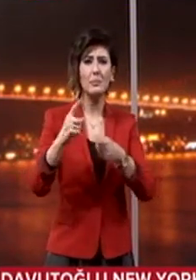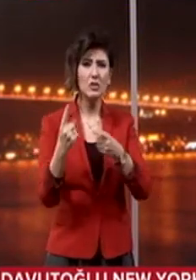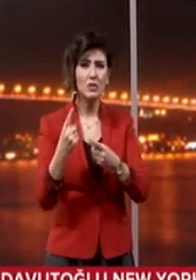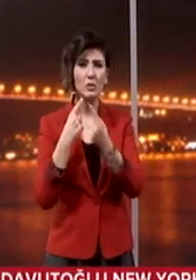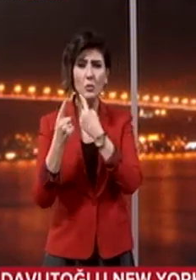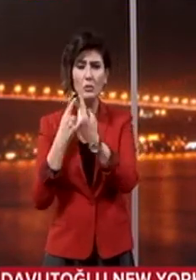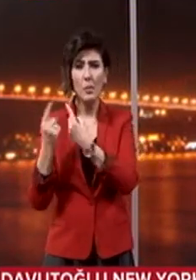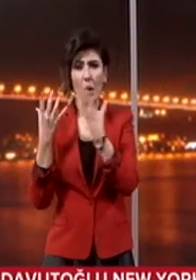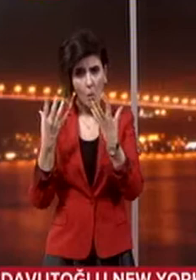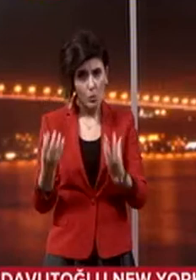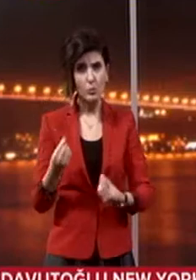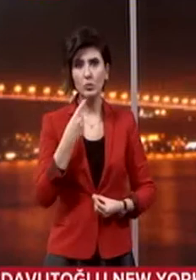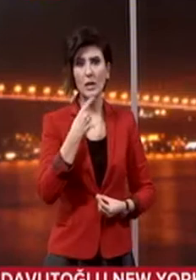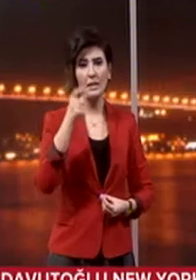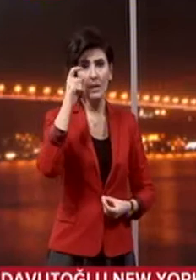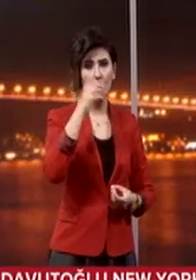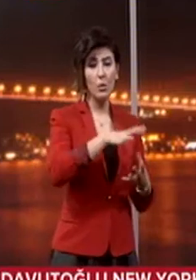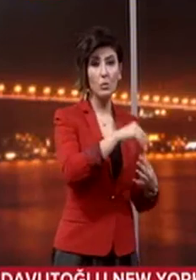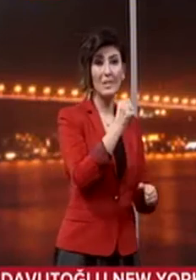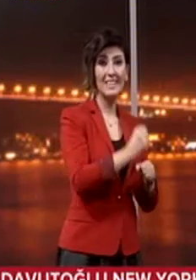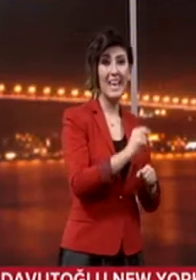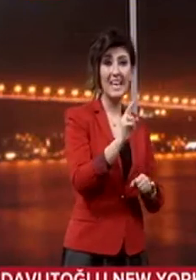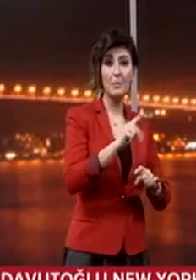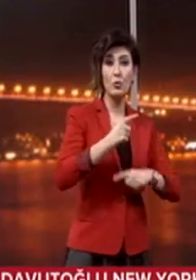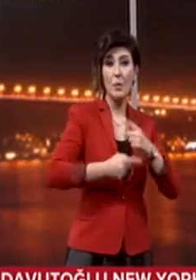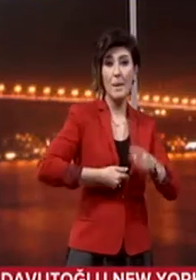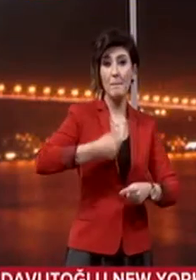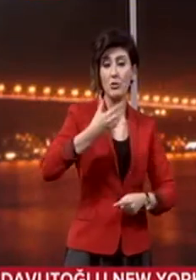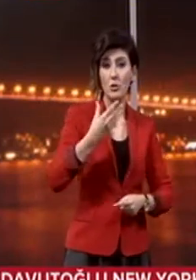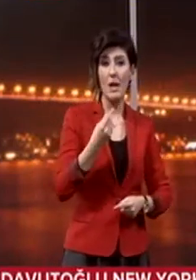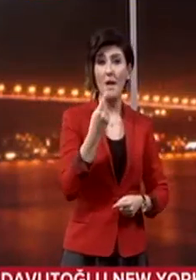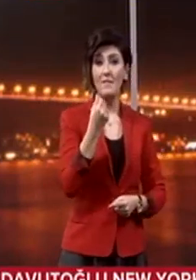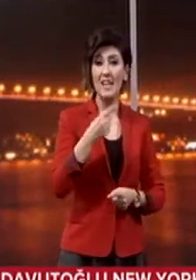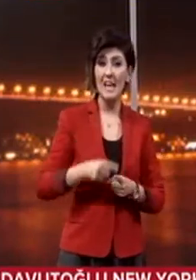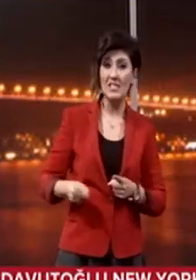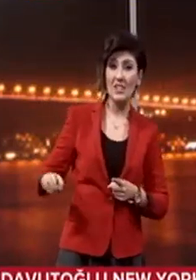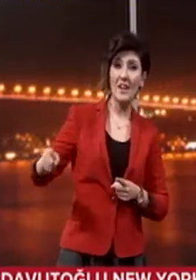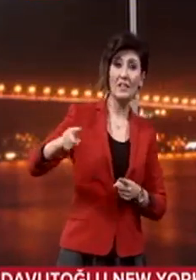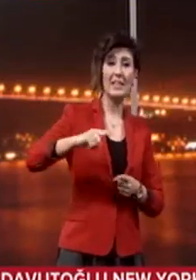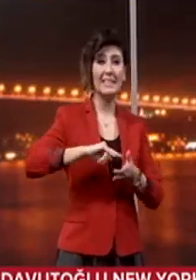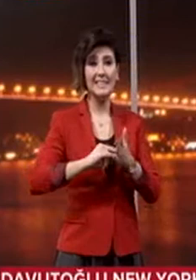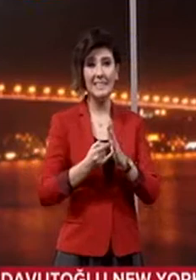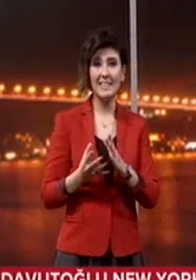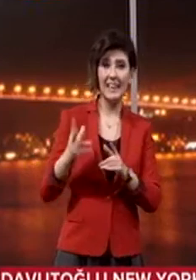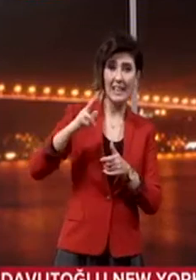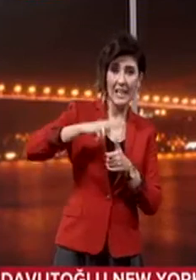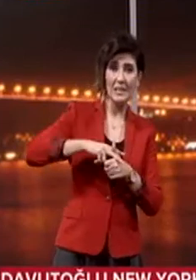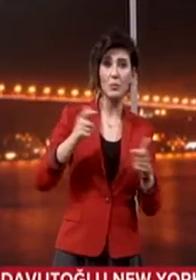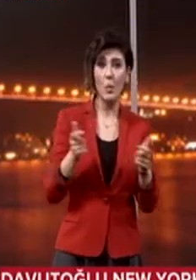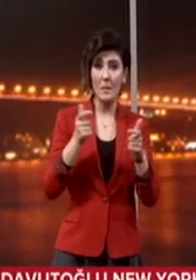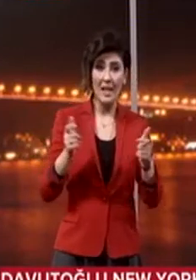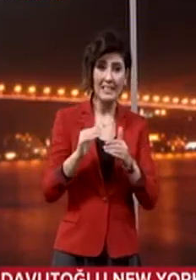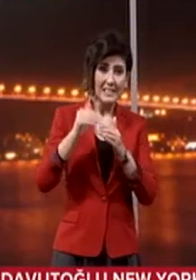ile görüşmelerde bulunacak olan Davutoğlu, G20 dönem başkanı olarak finans çevreleriyle kısıtlı katılımlı toplantılar